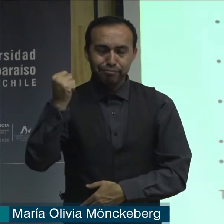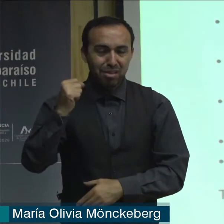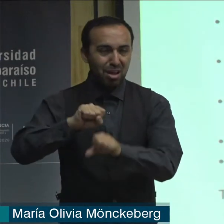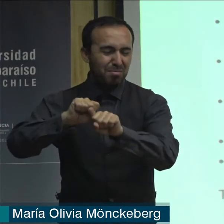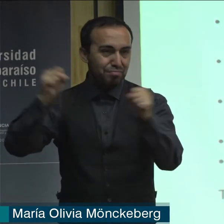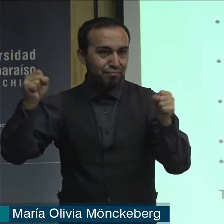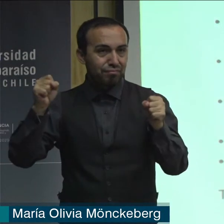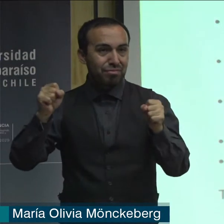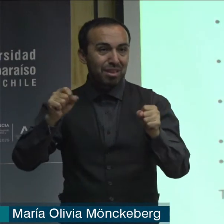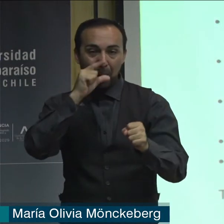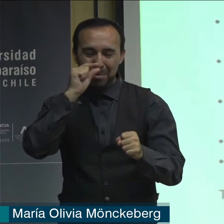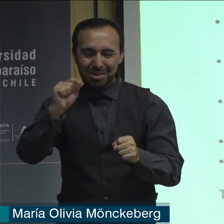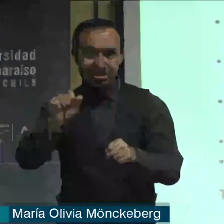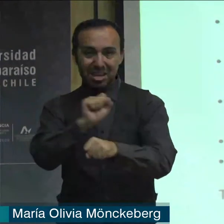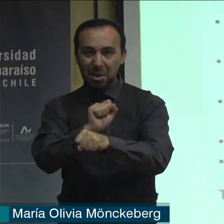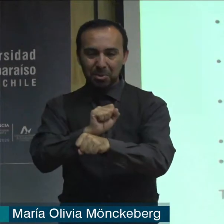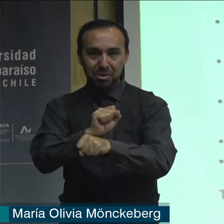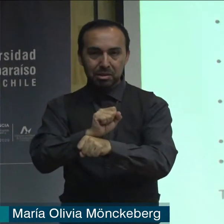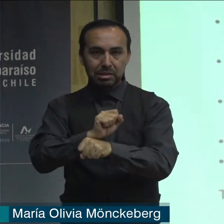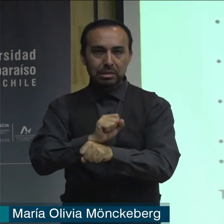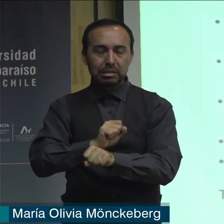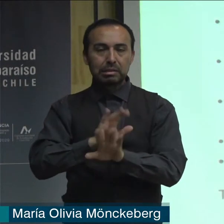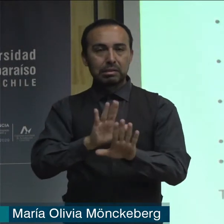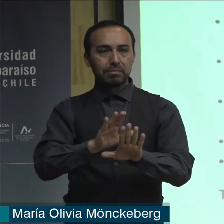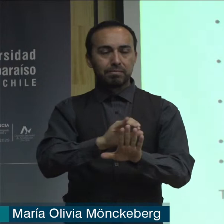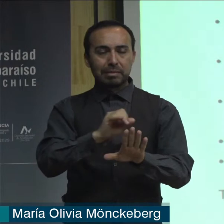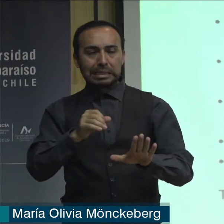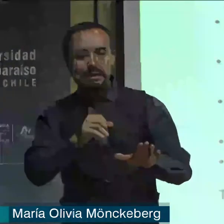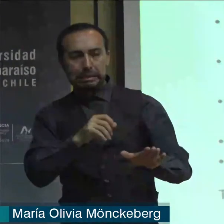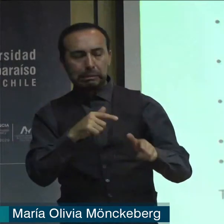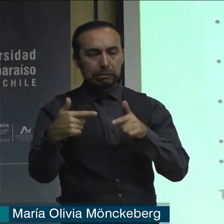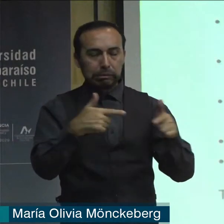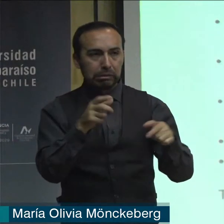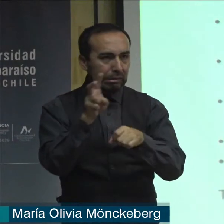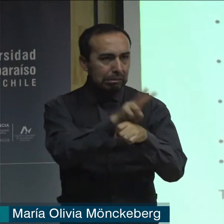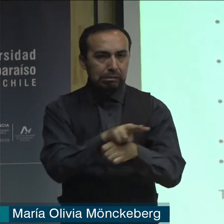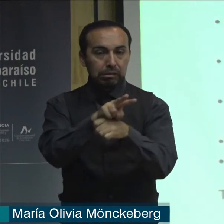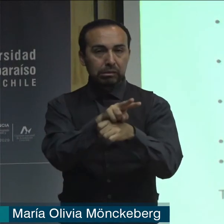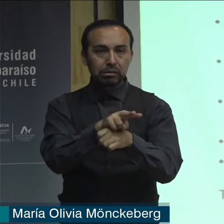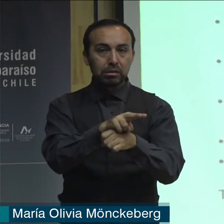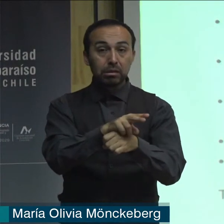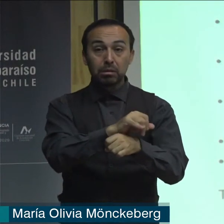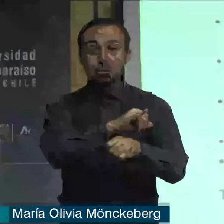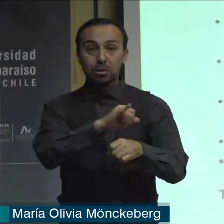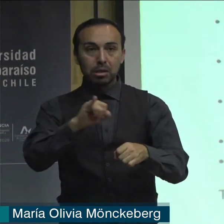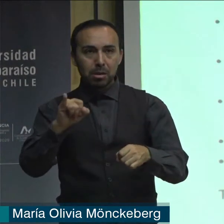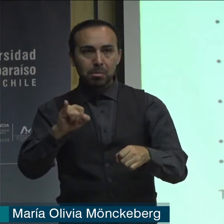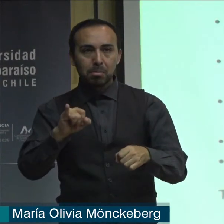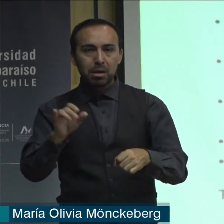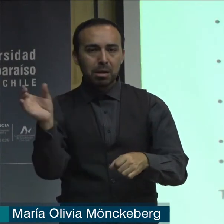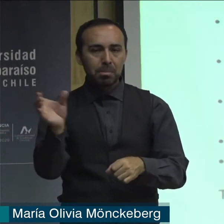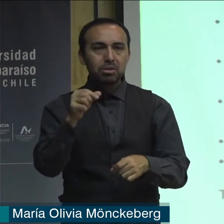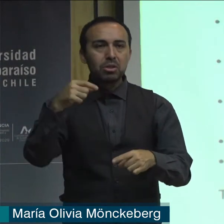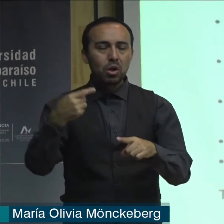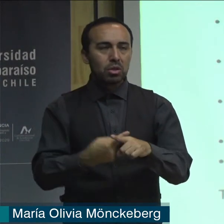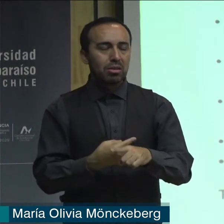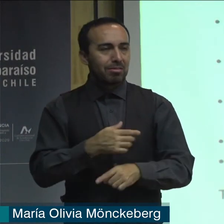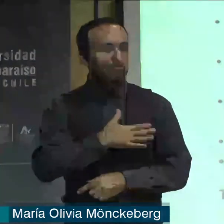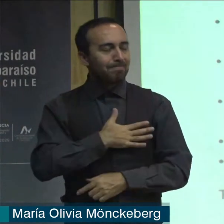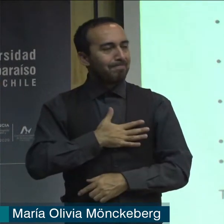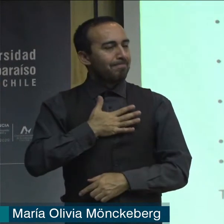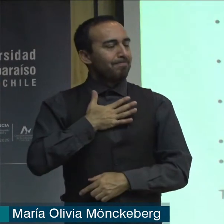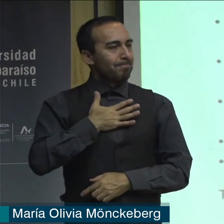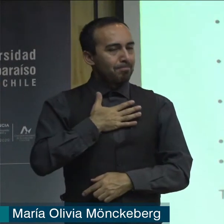el estar más movilizado los estudiantes ya ya la gente de nuevo con buen ánimo a las mujeres ocurre